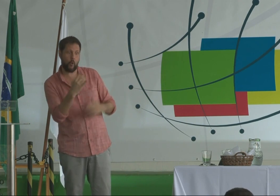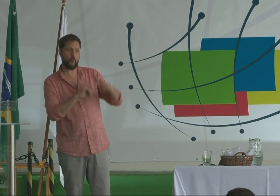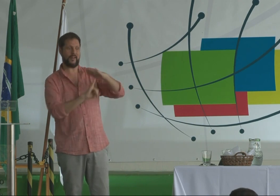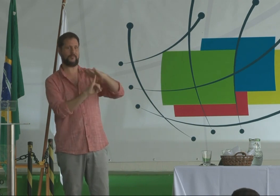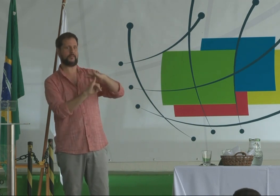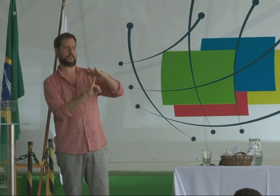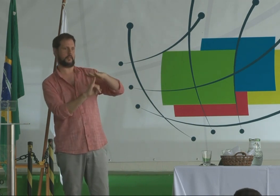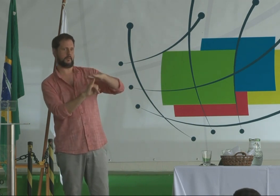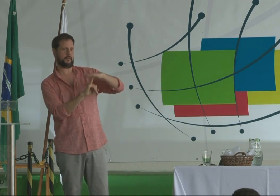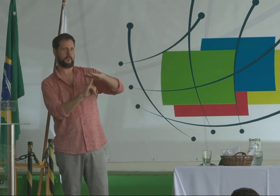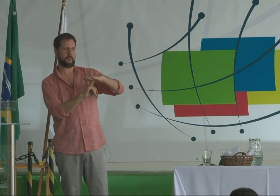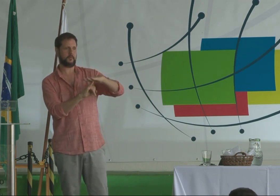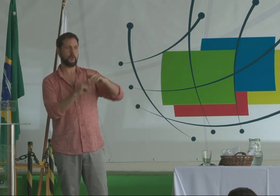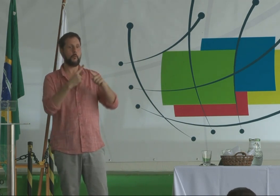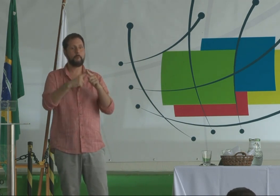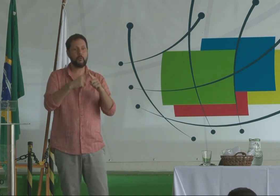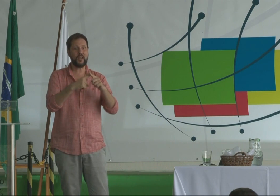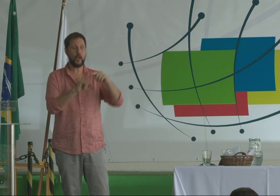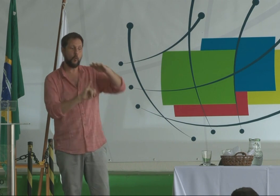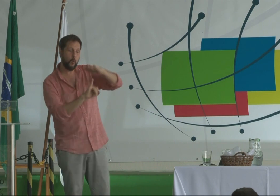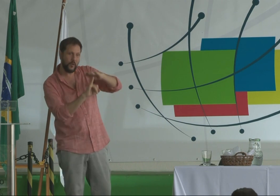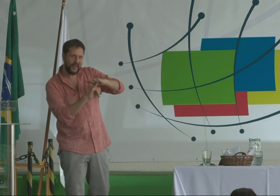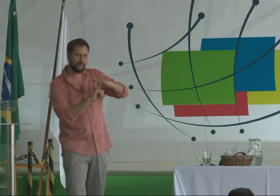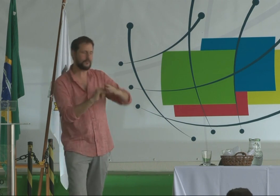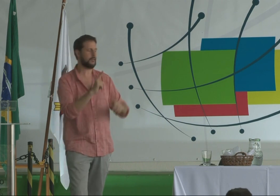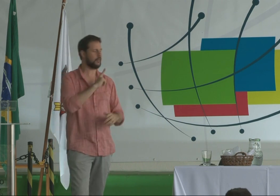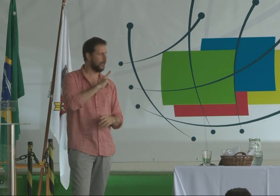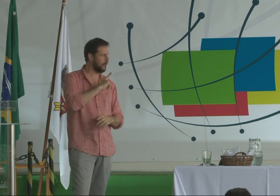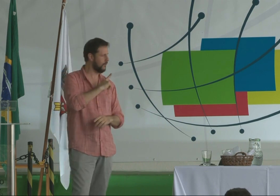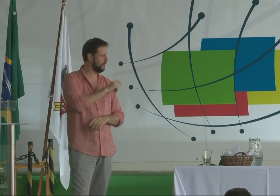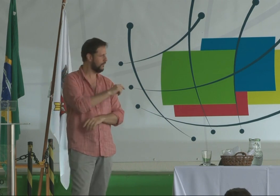momento, vamos pensar no Instituto, porque o Instituto